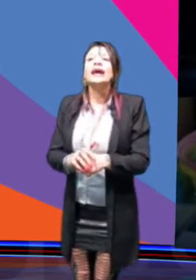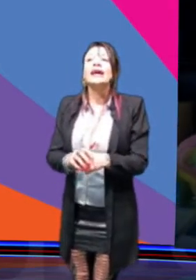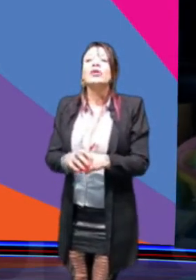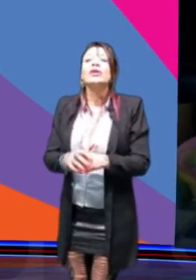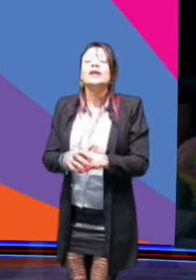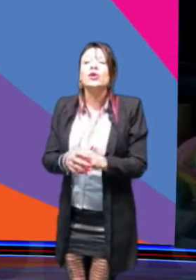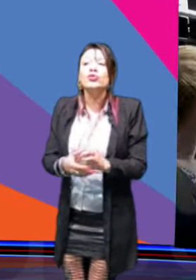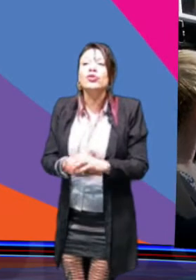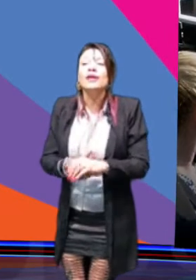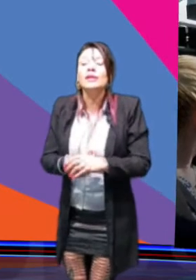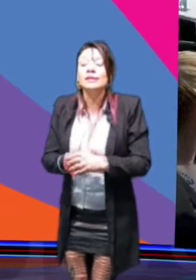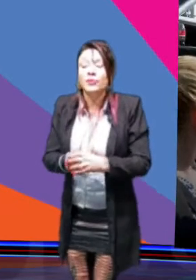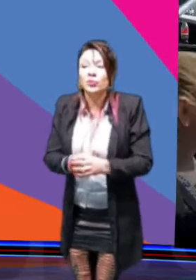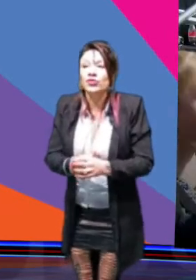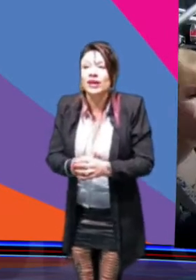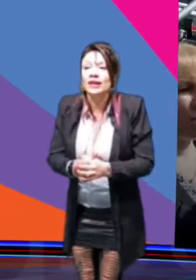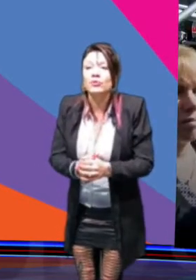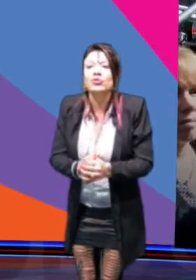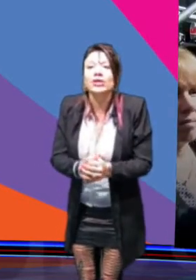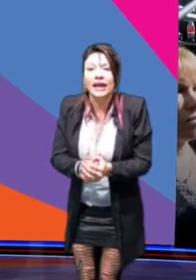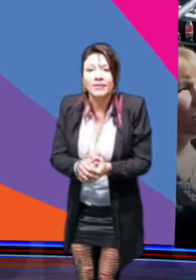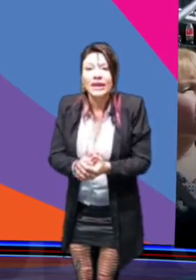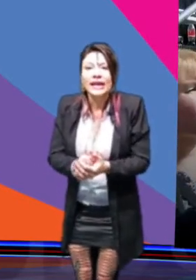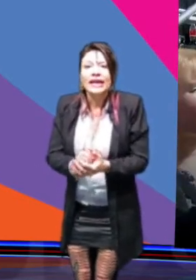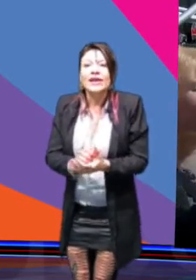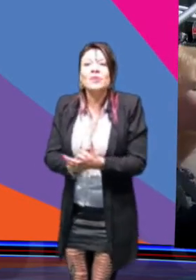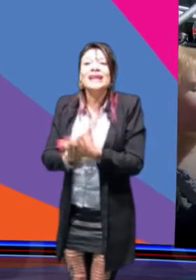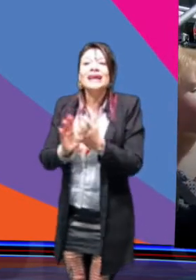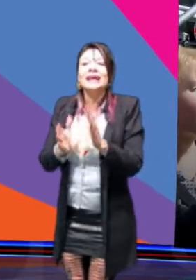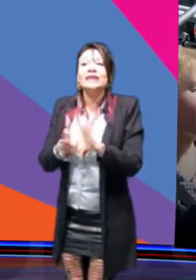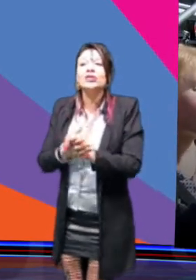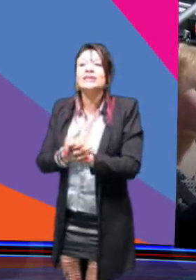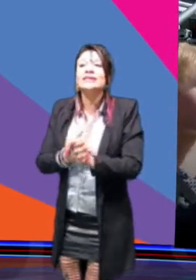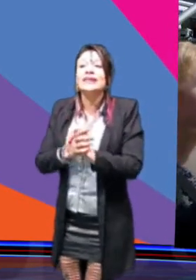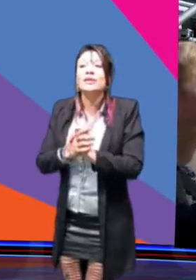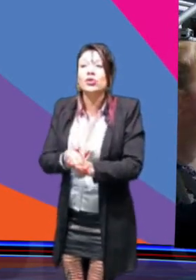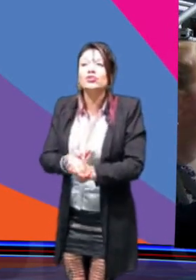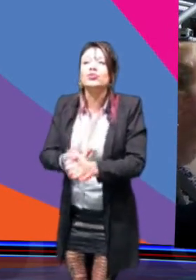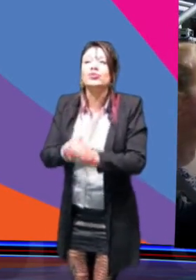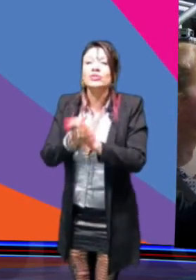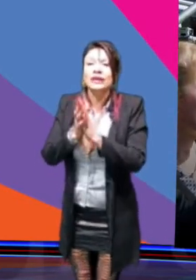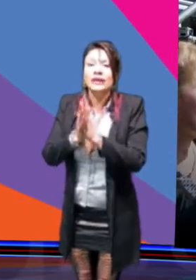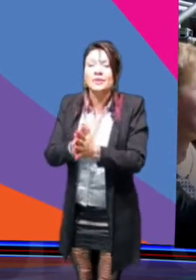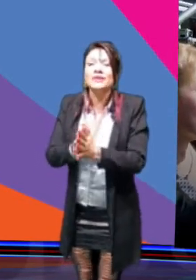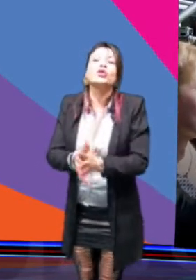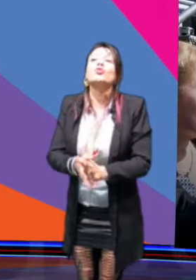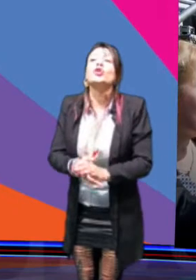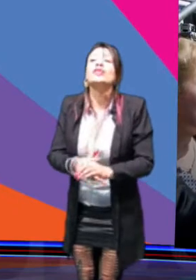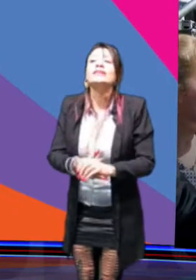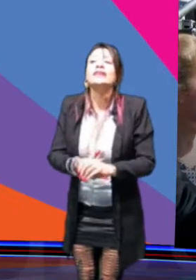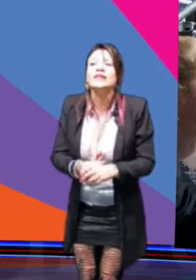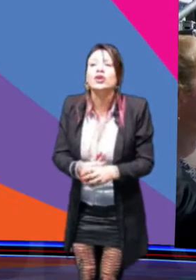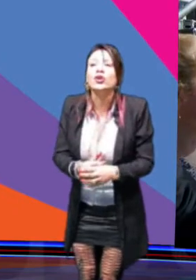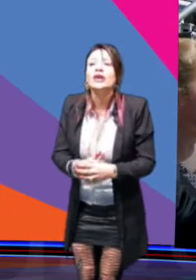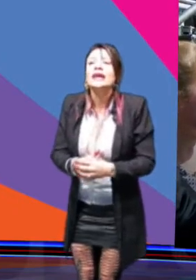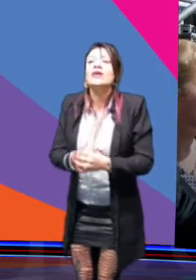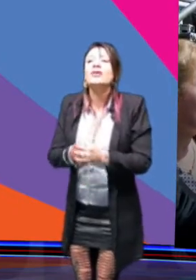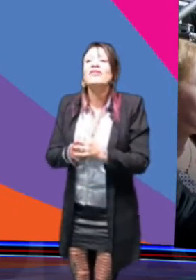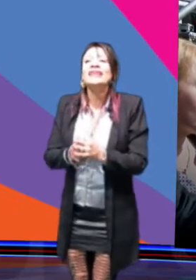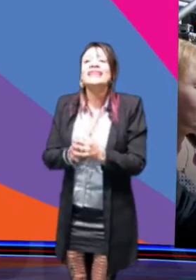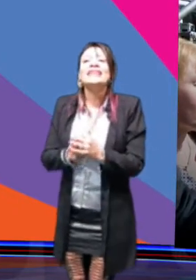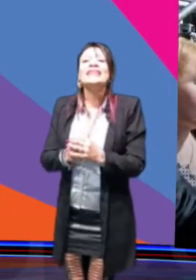cargo incluso del propio cierre musical. El Hospital Garrahan entonces celebró su aniversario número 35, en